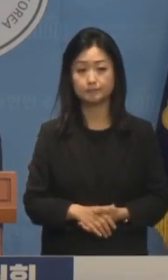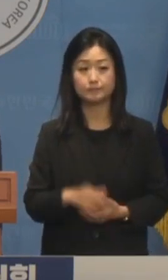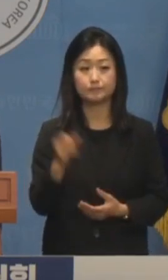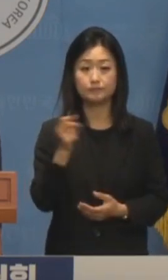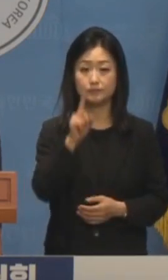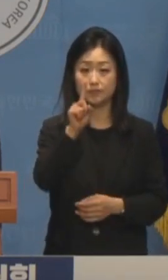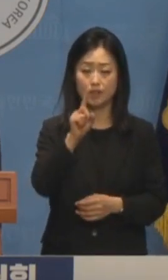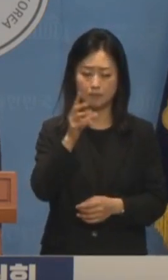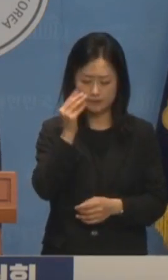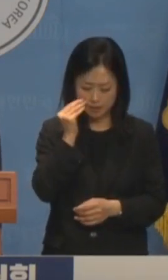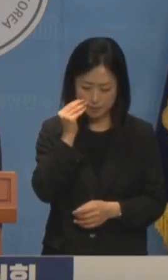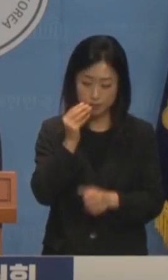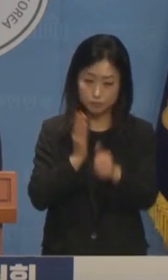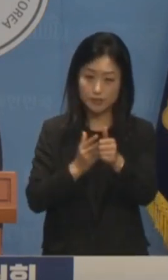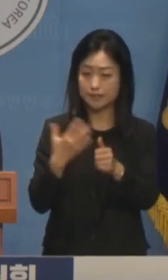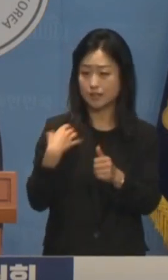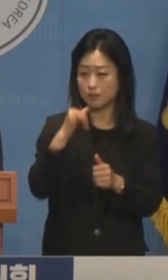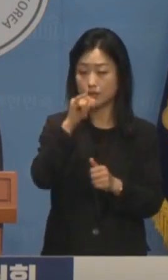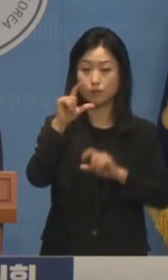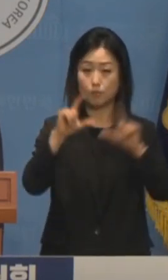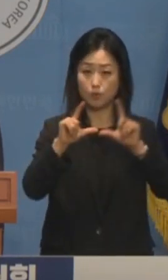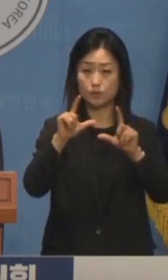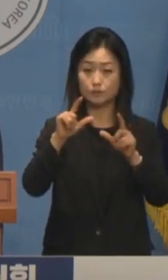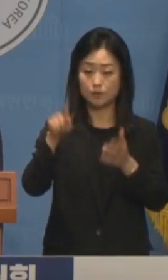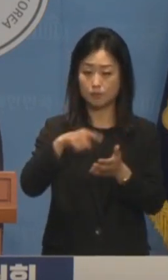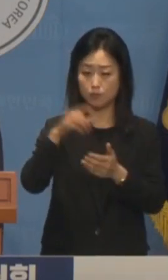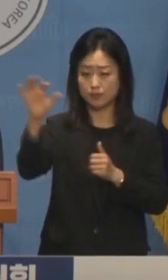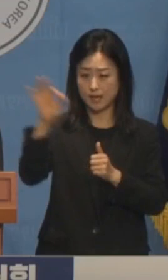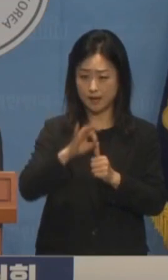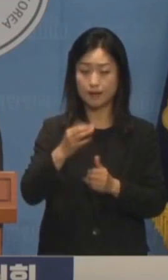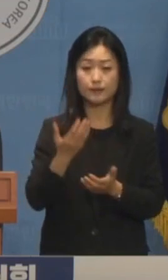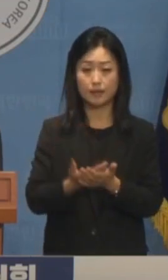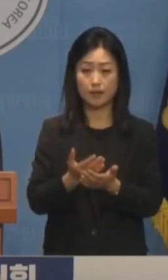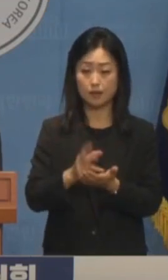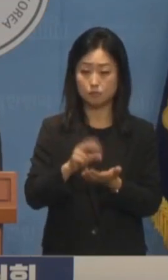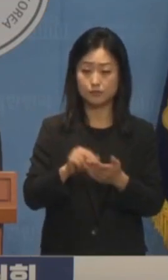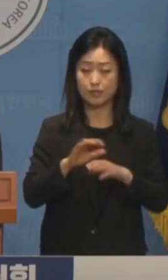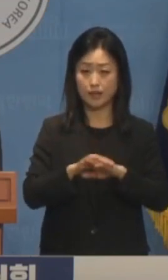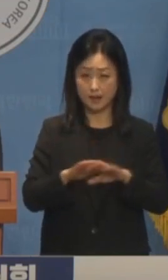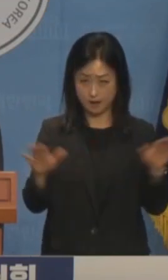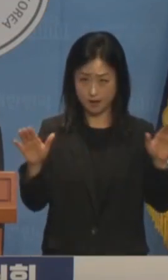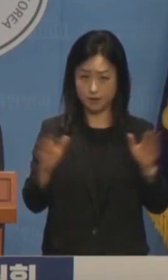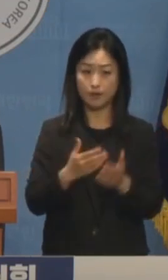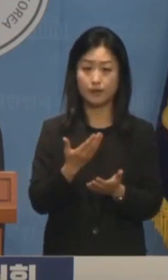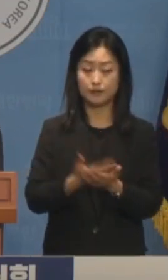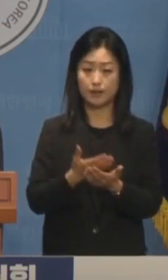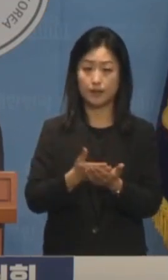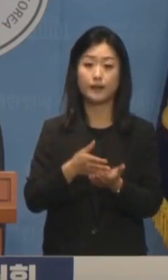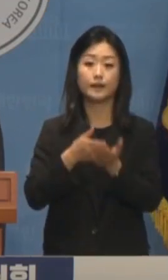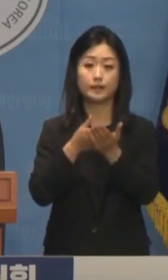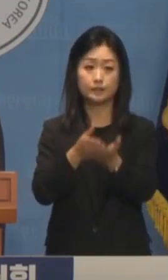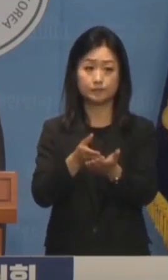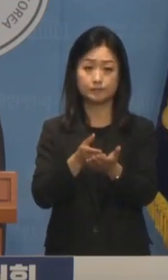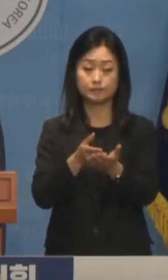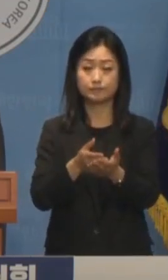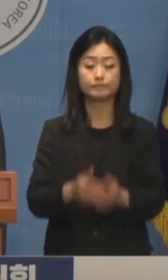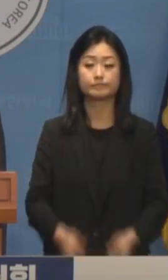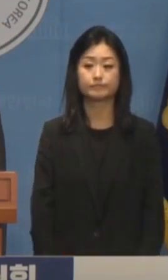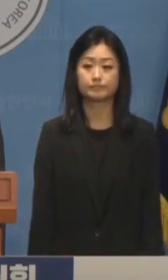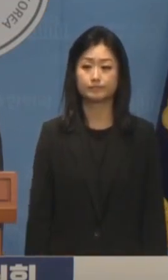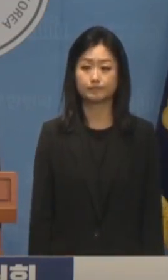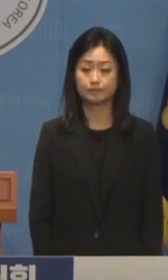한번 부탁드리는데 책임감 있는 자세로 이 사태를 조속히 해결해 주시기를